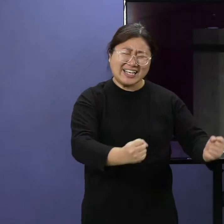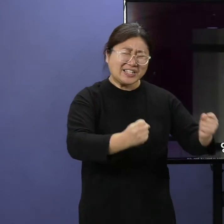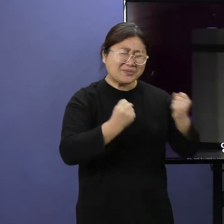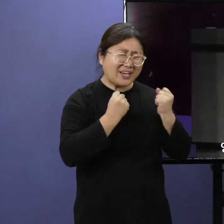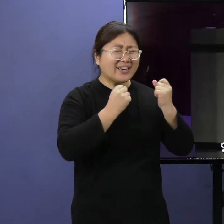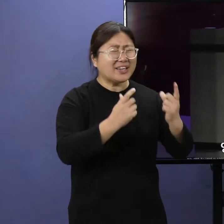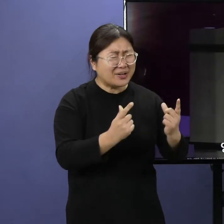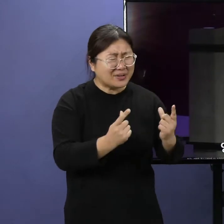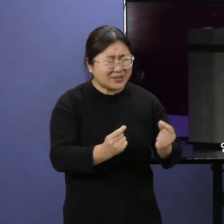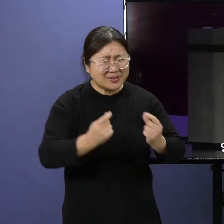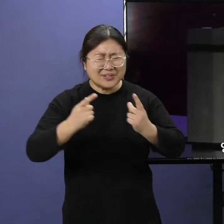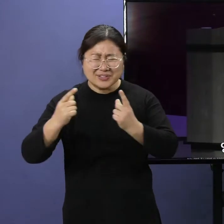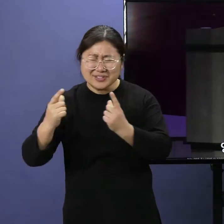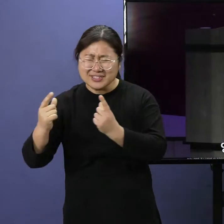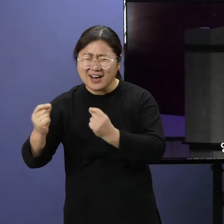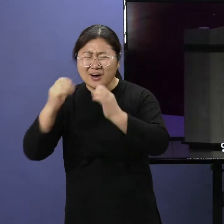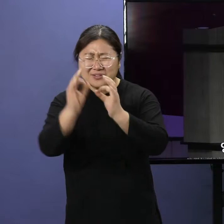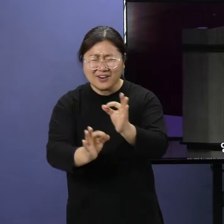힘이여,